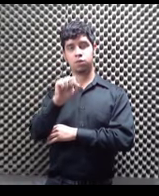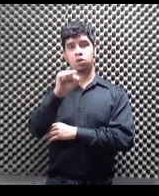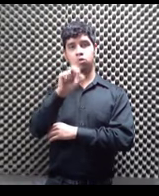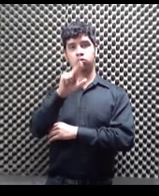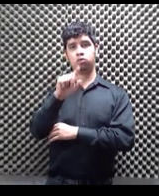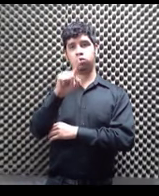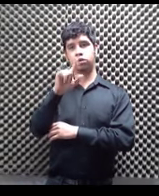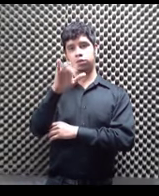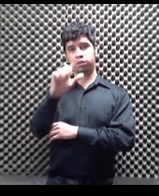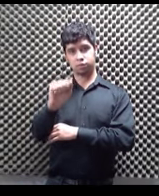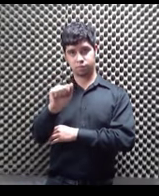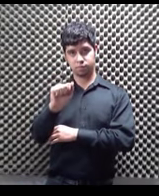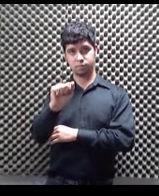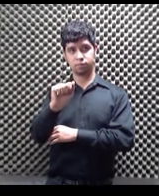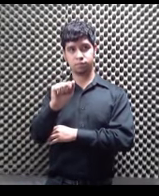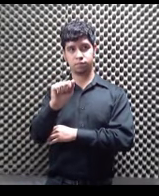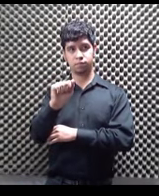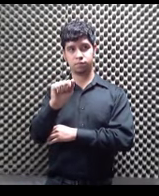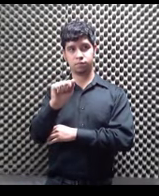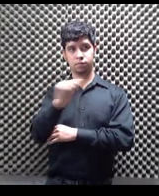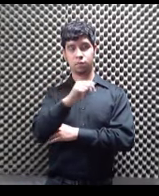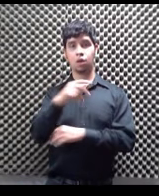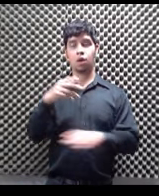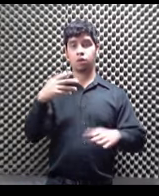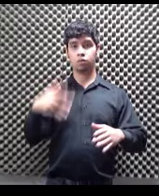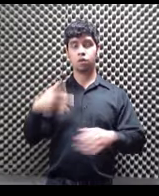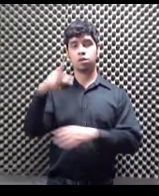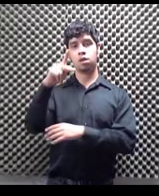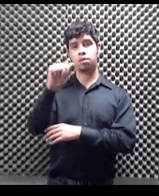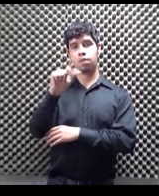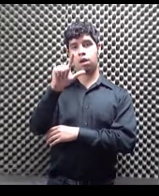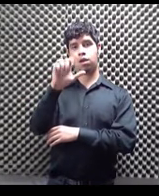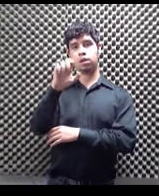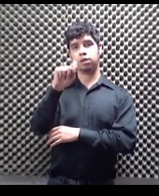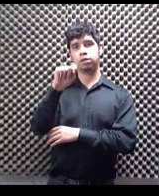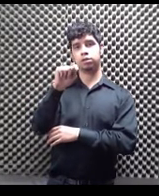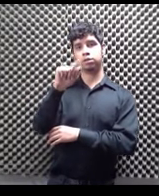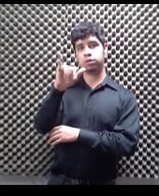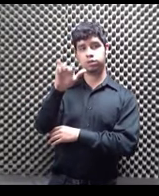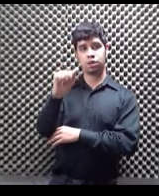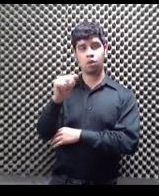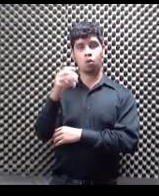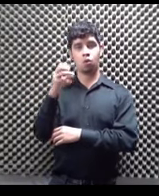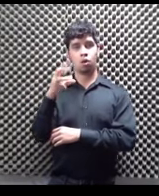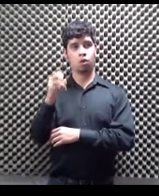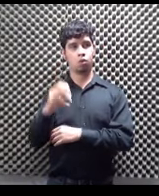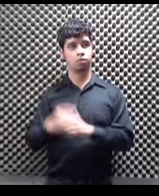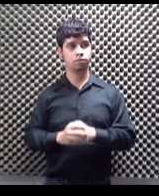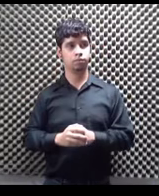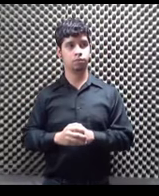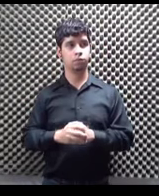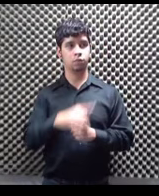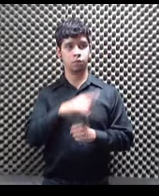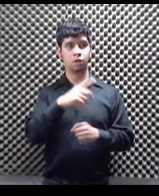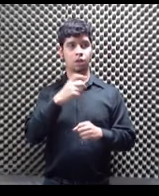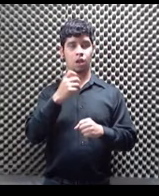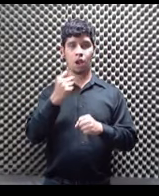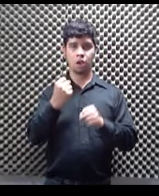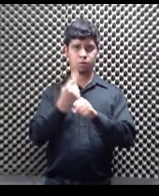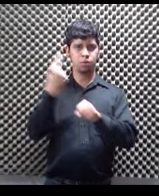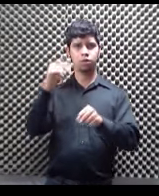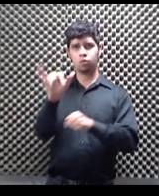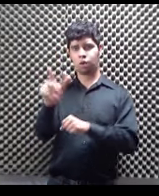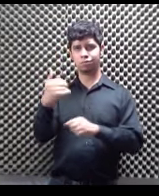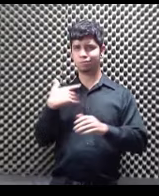Suecia, que son exquisitas esas películas. De Palestina. También, sí, y ahí me encanta. Y el año, el año pasado, hace dos años, dimos